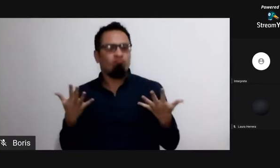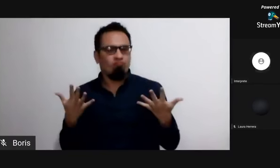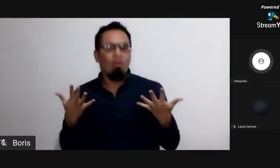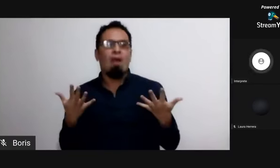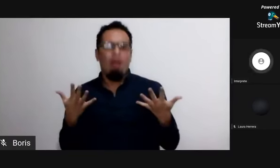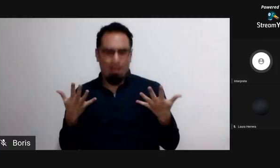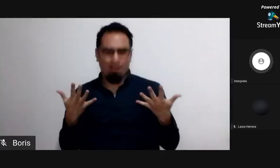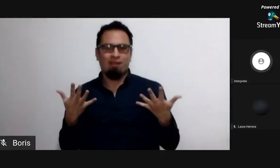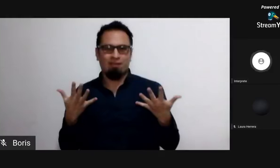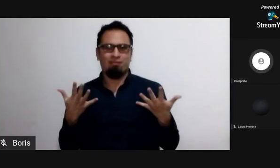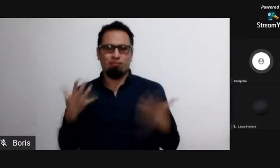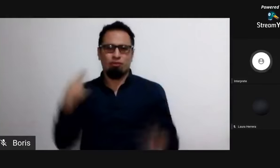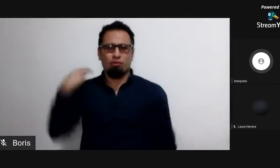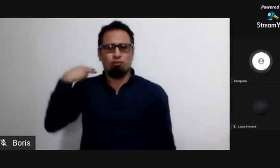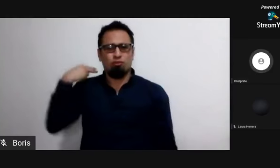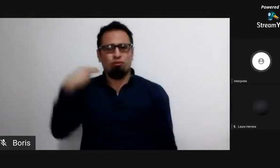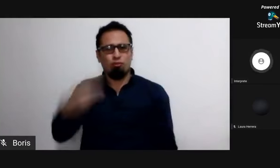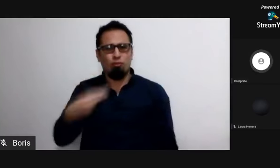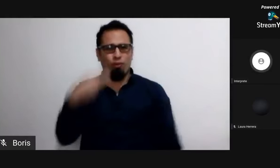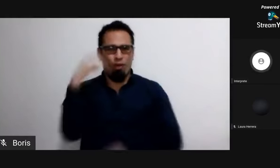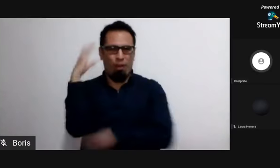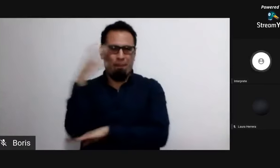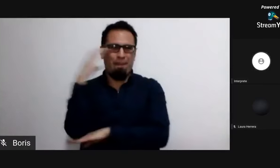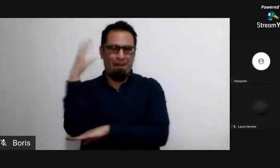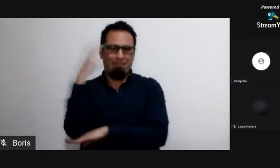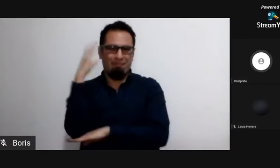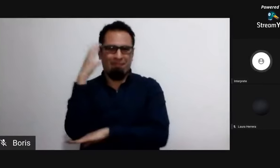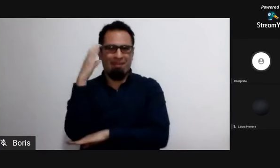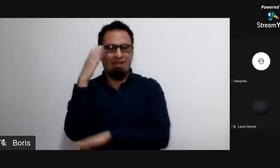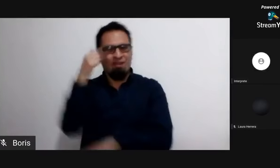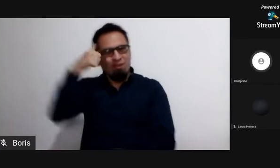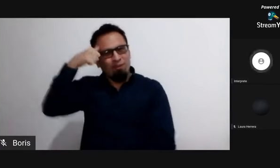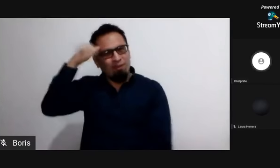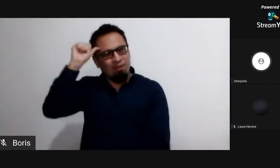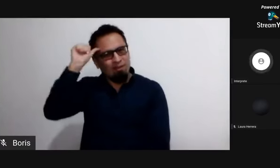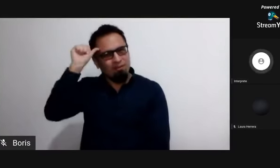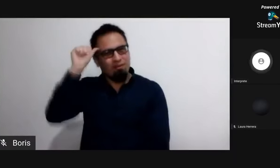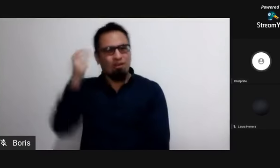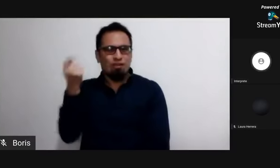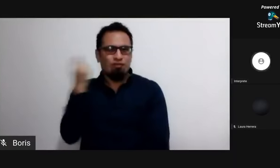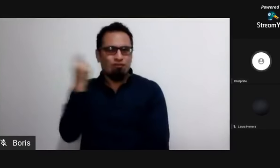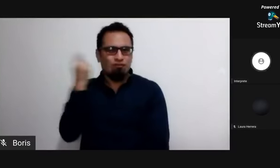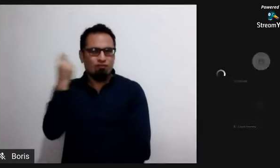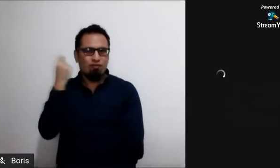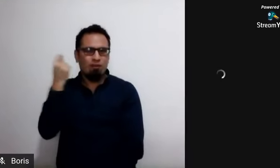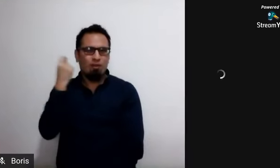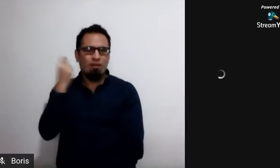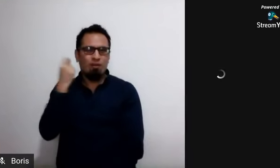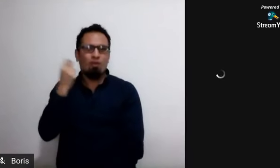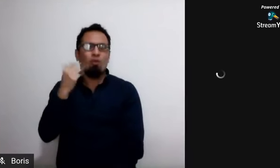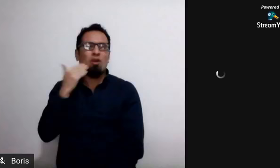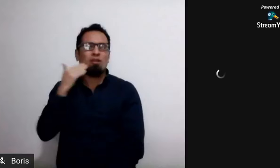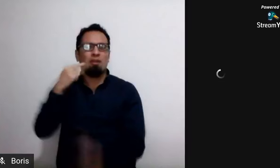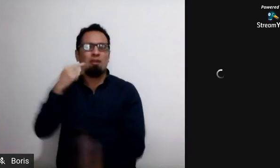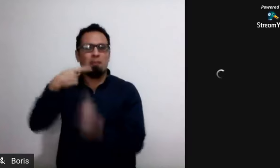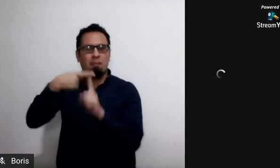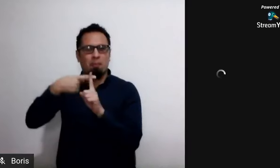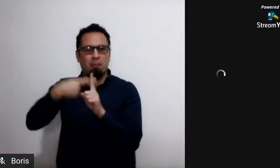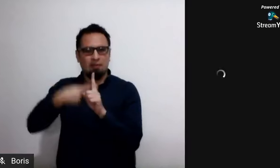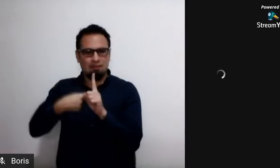La temática que nos aborda el día de hoy es relacionado, lógicamente, con la historia de Colombia,